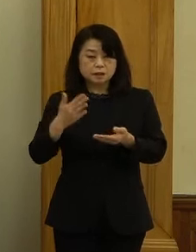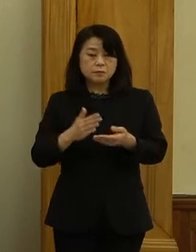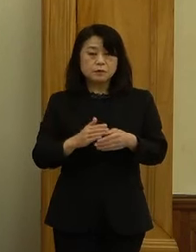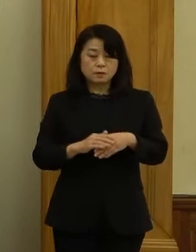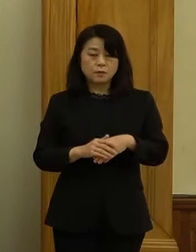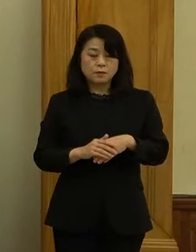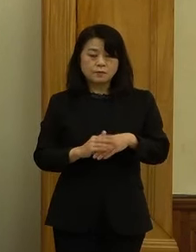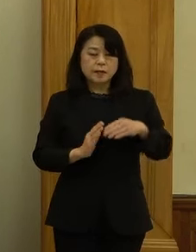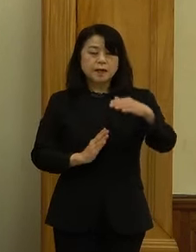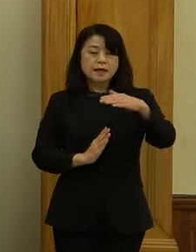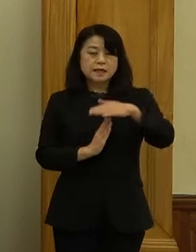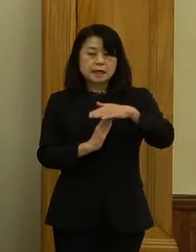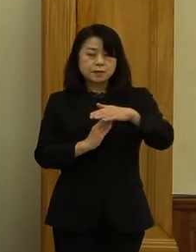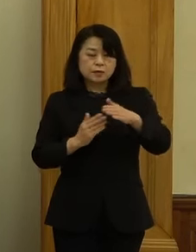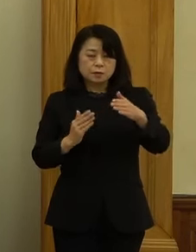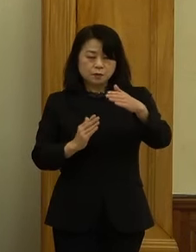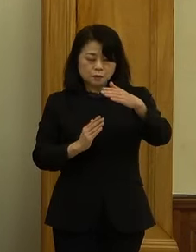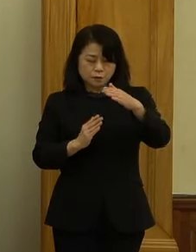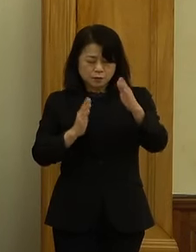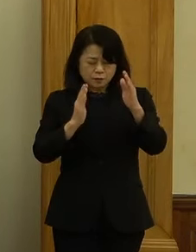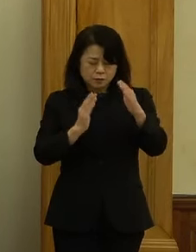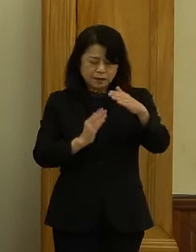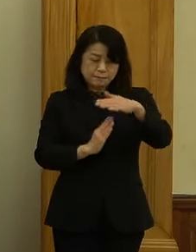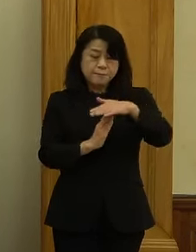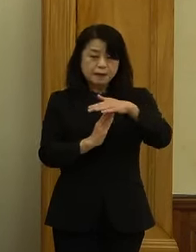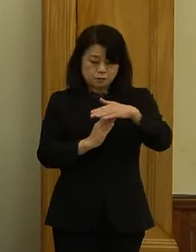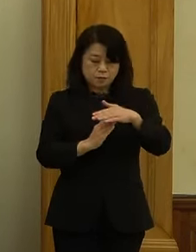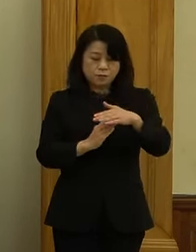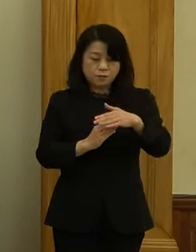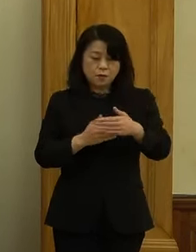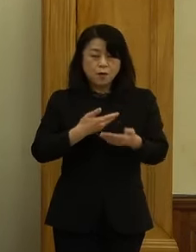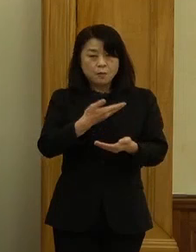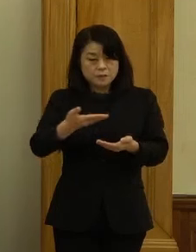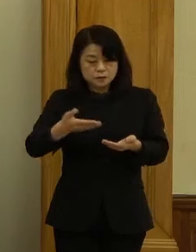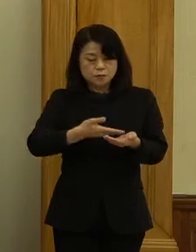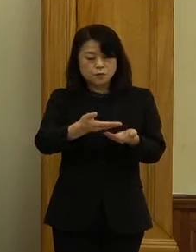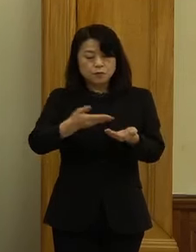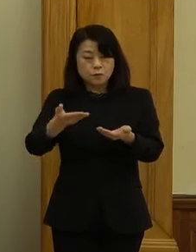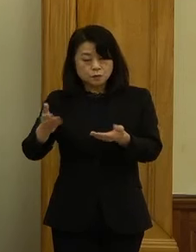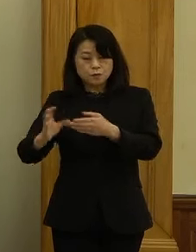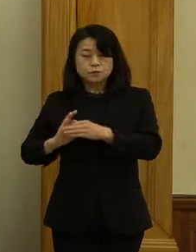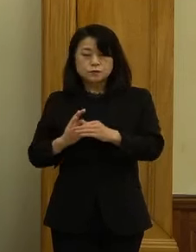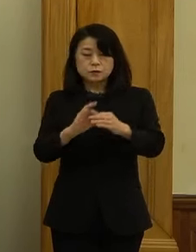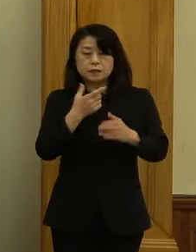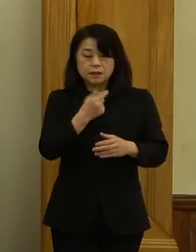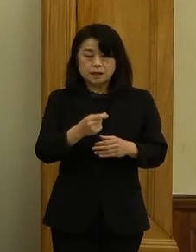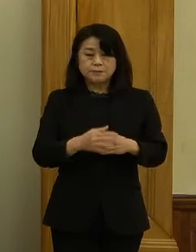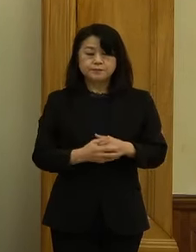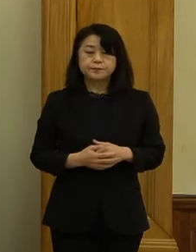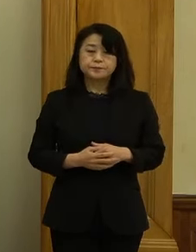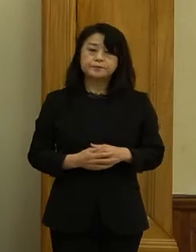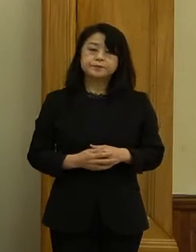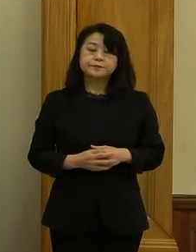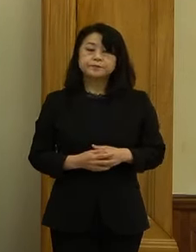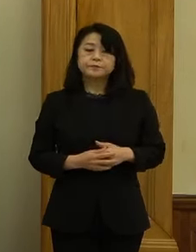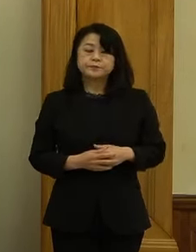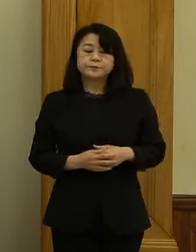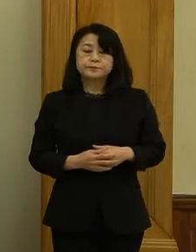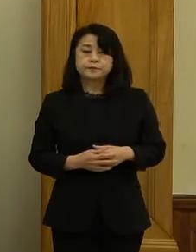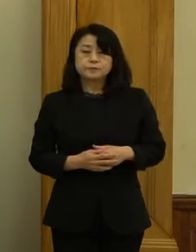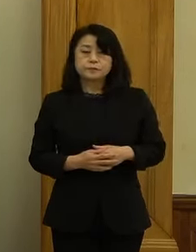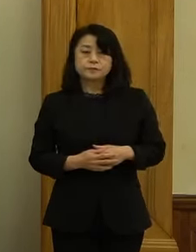の限度までの限度1杯の供給を継続していきたいと考えております